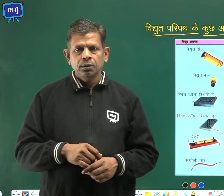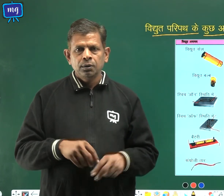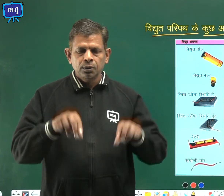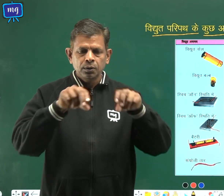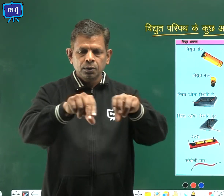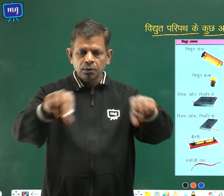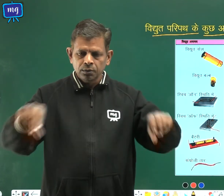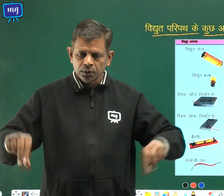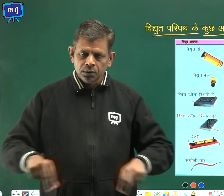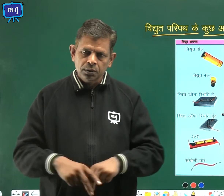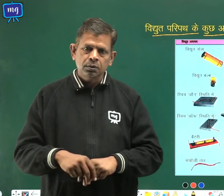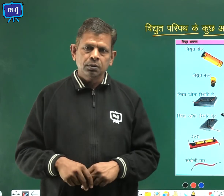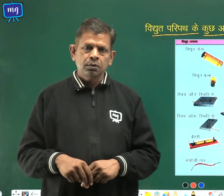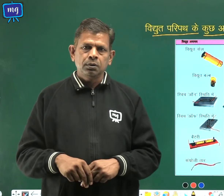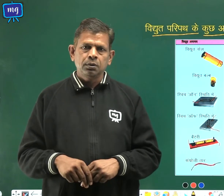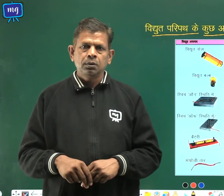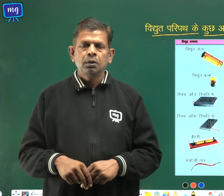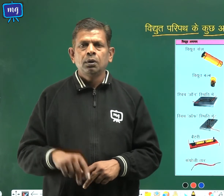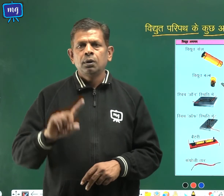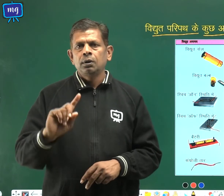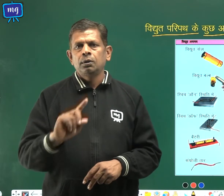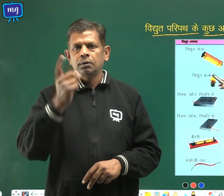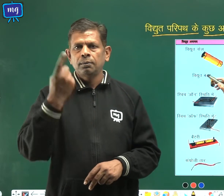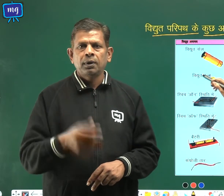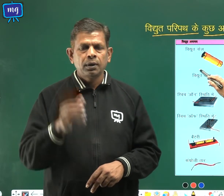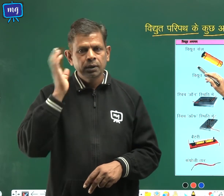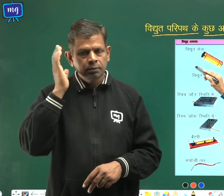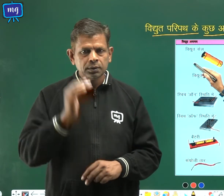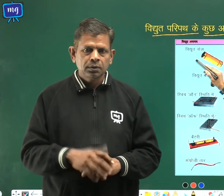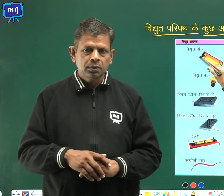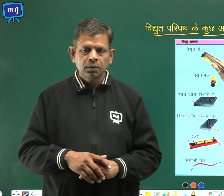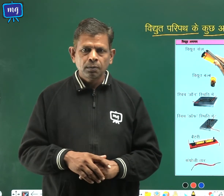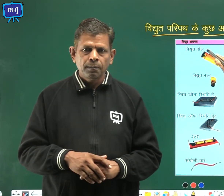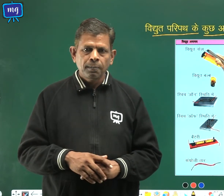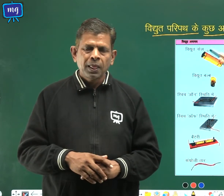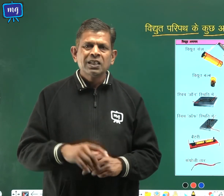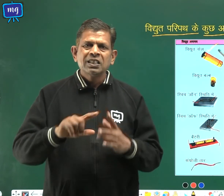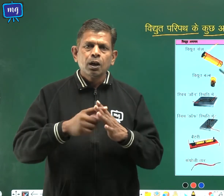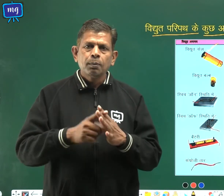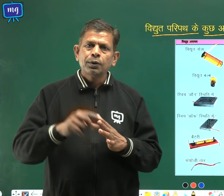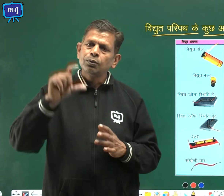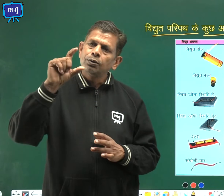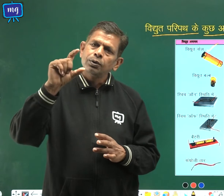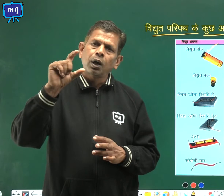निरूपित किया जा सकता है। सबसे पहले समझेंगे विद्युत सेल।